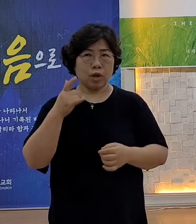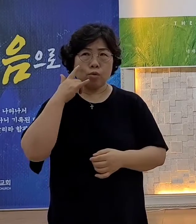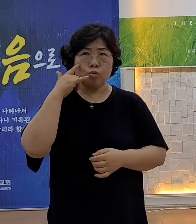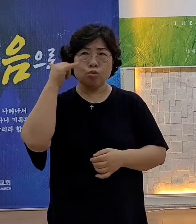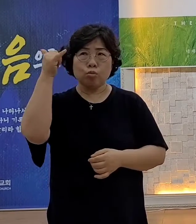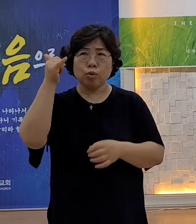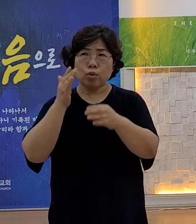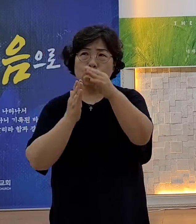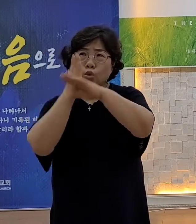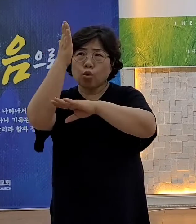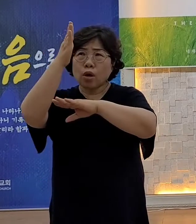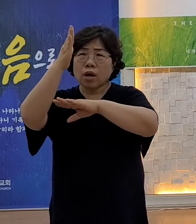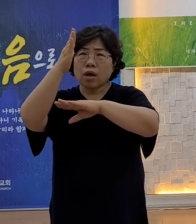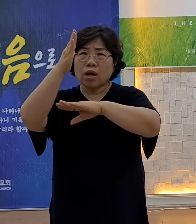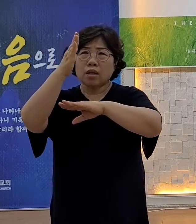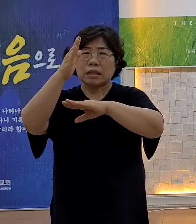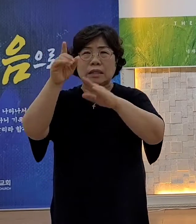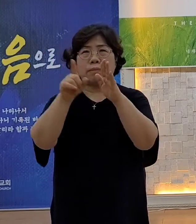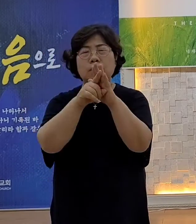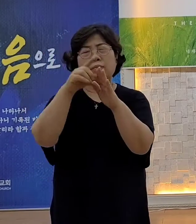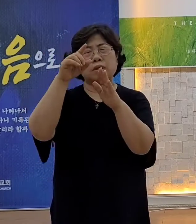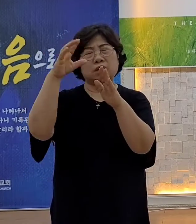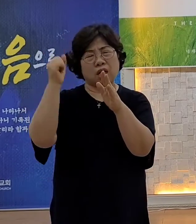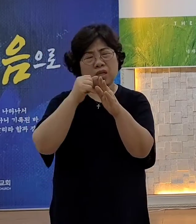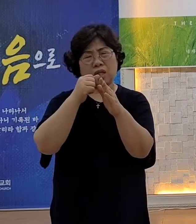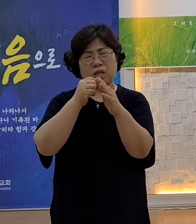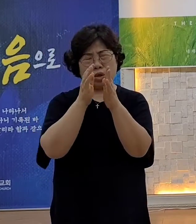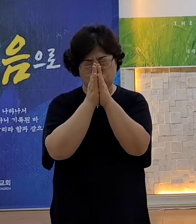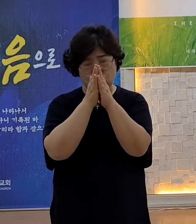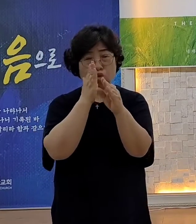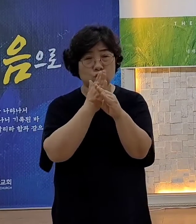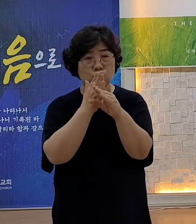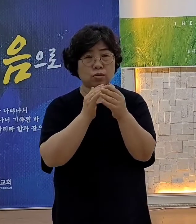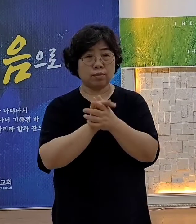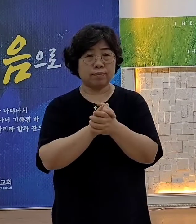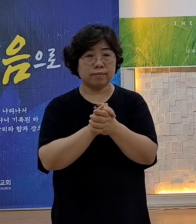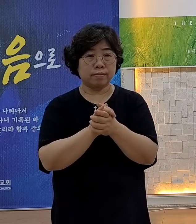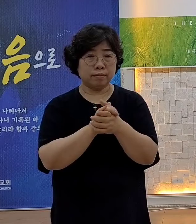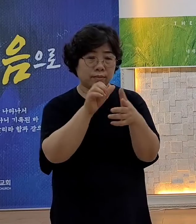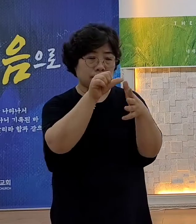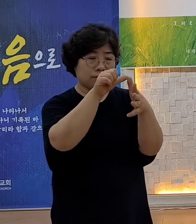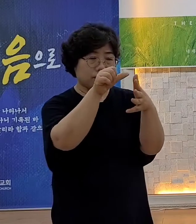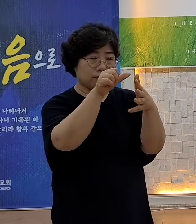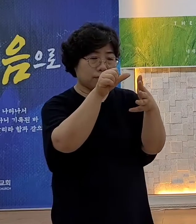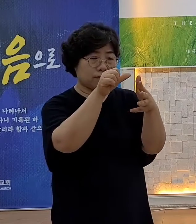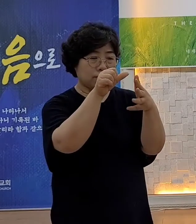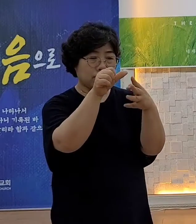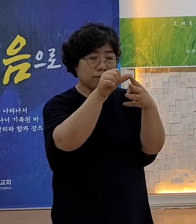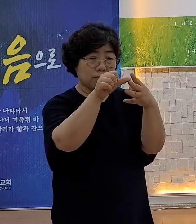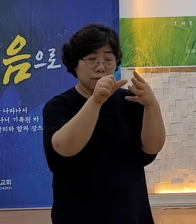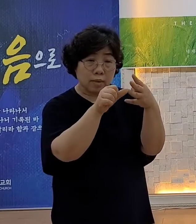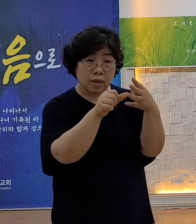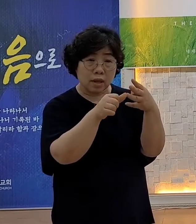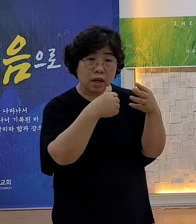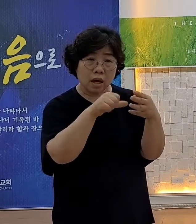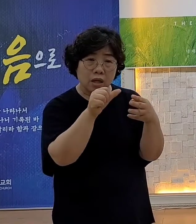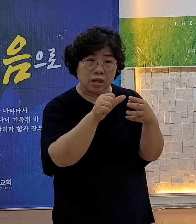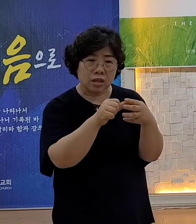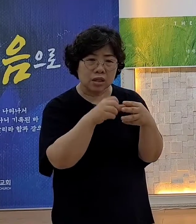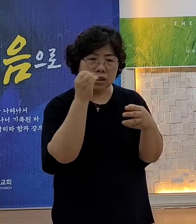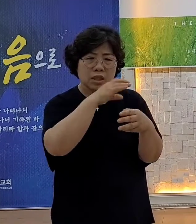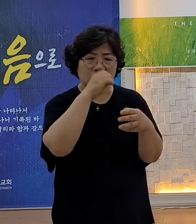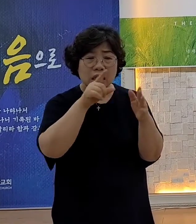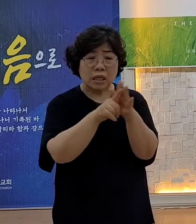부모를 뛰어넘는 신앙이 되기를 저는 기도하는 거예요. 이 아들들이 그냥 하는 게 아니고 부모에게서 배운